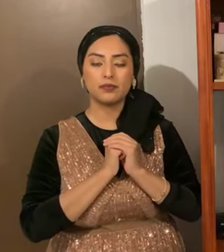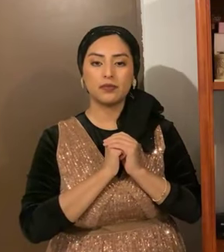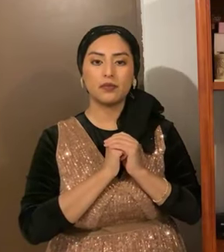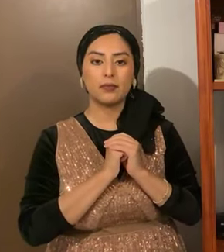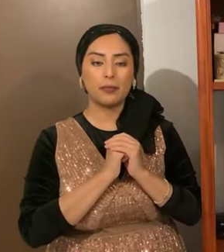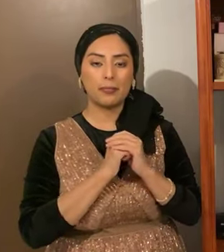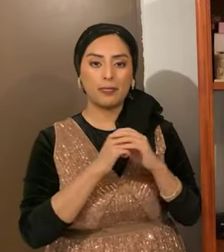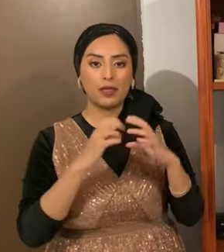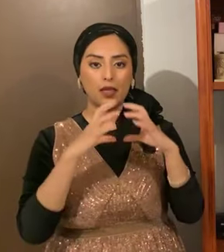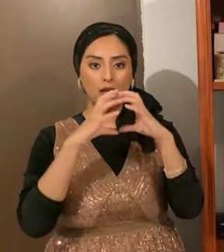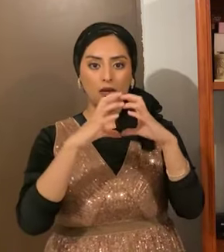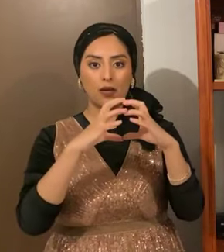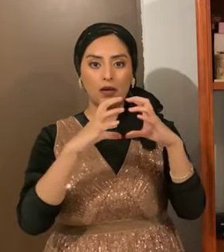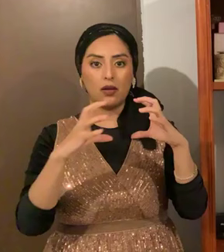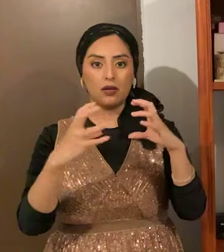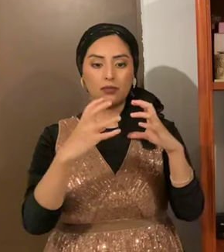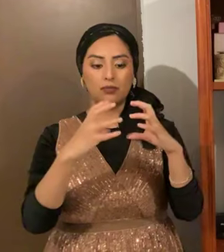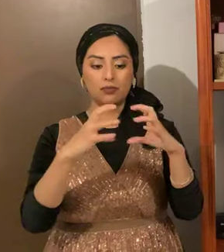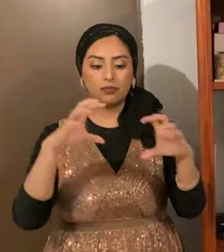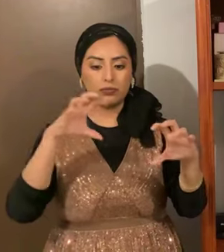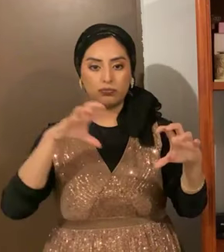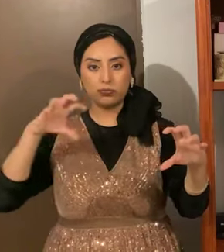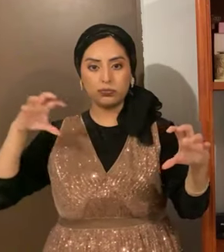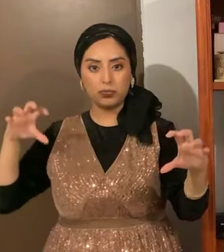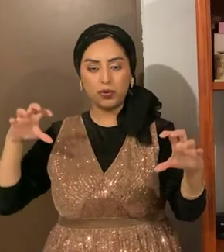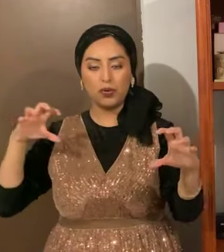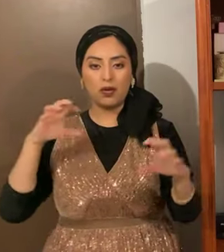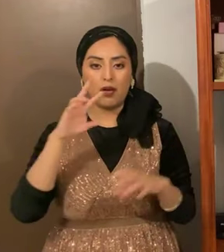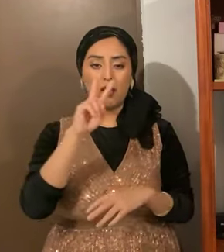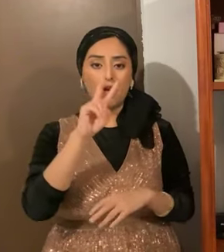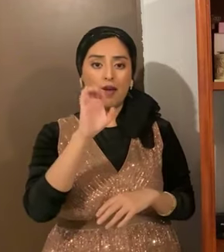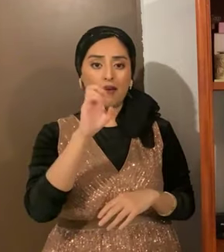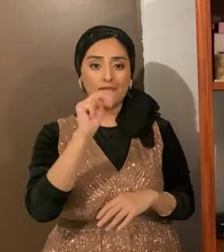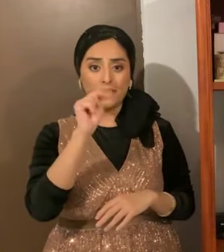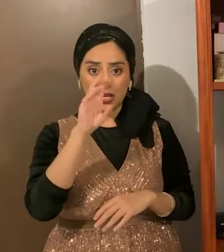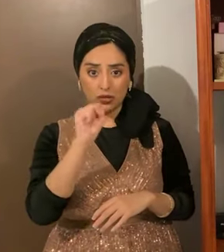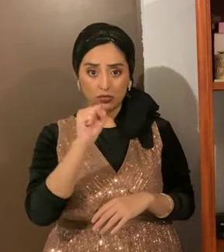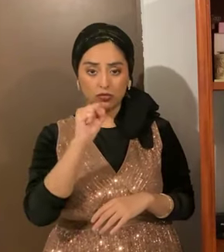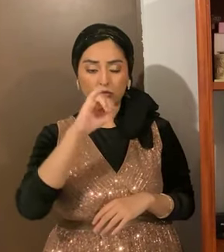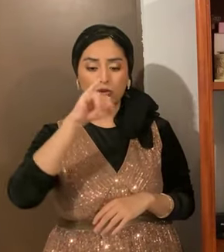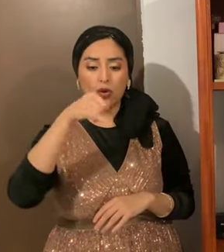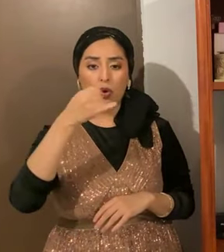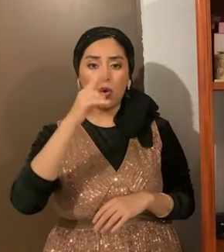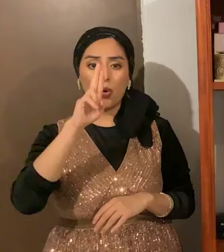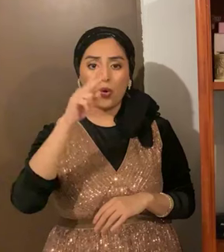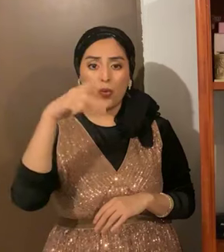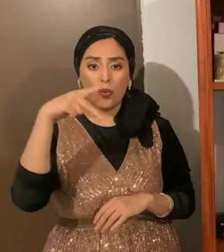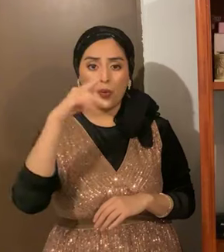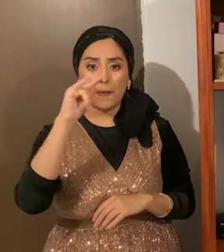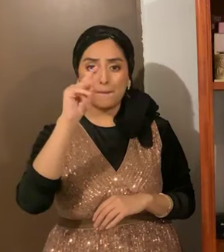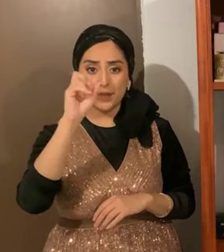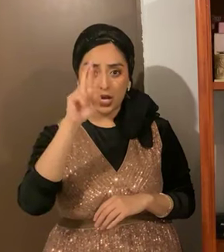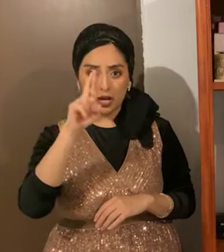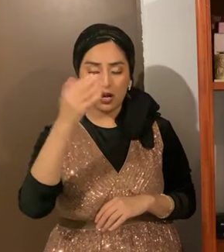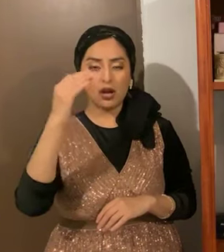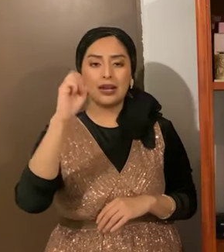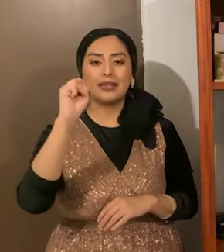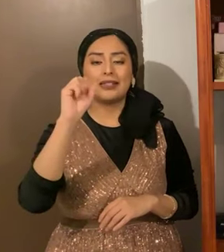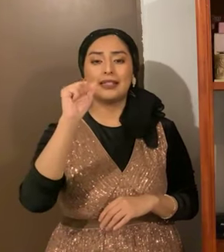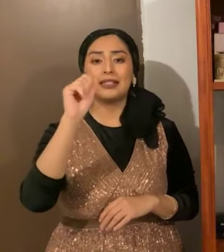alineó Venus, Júpiter, Saturno y la Luna. La